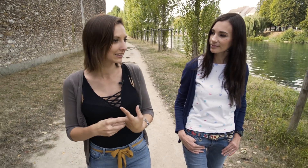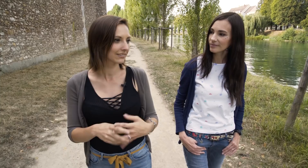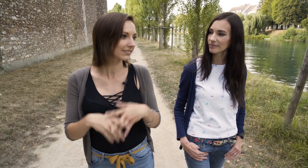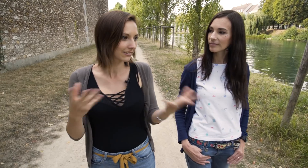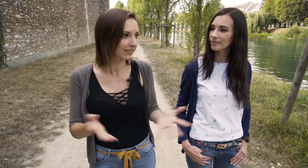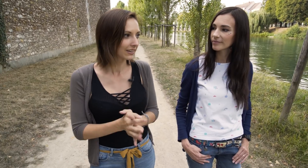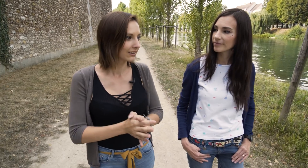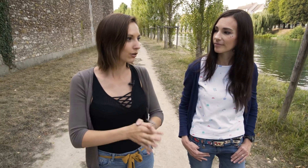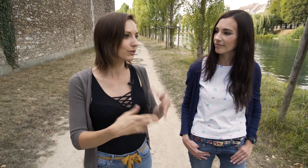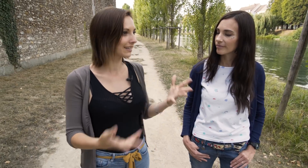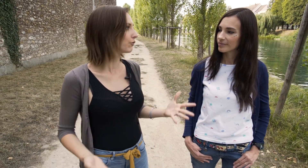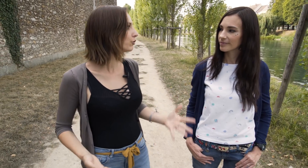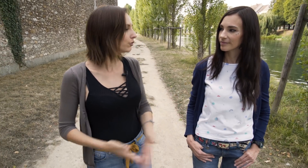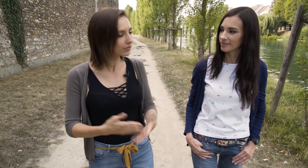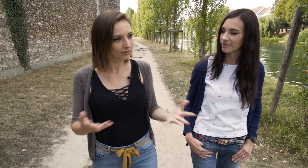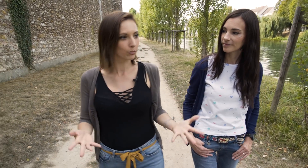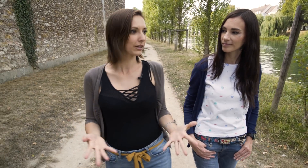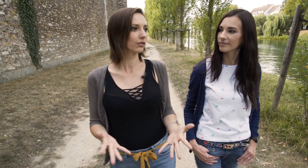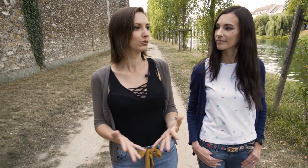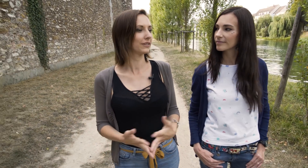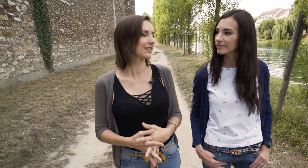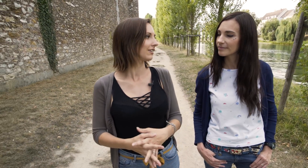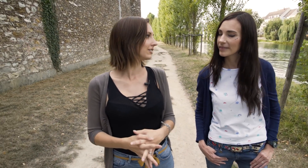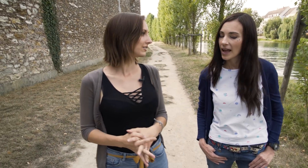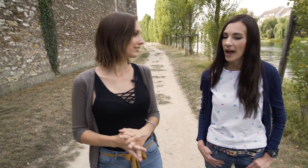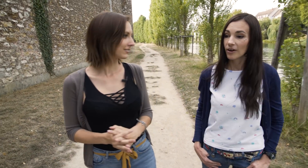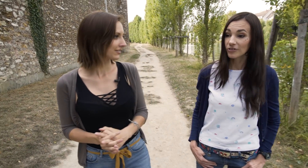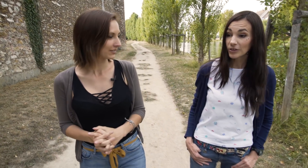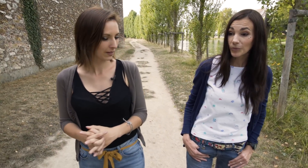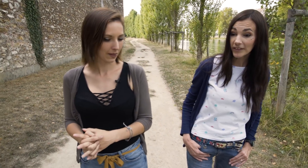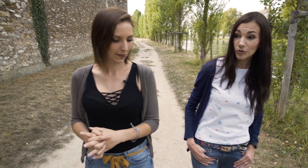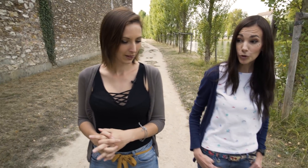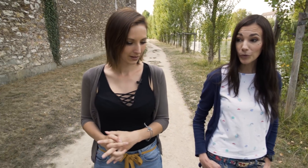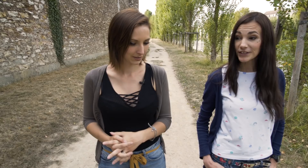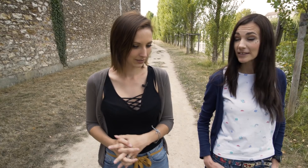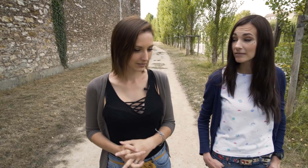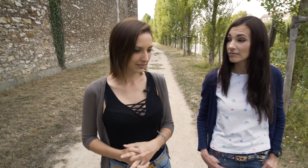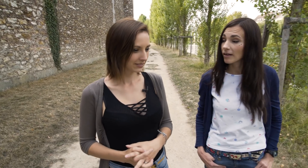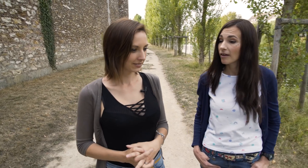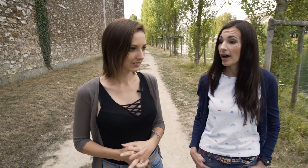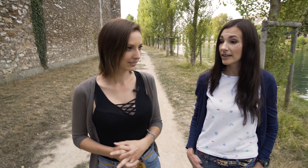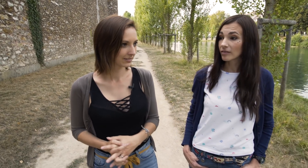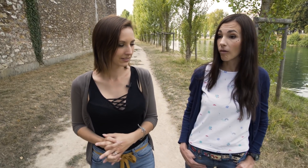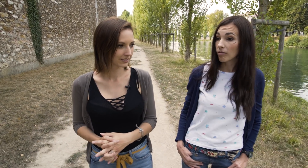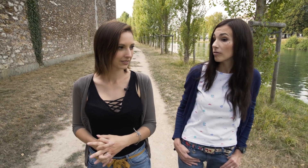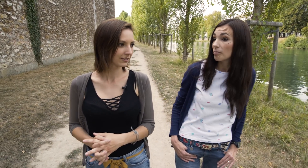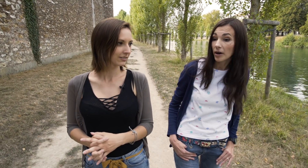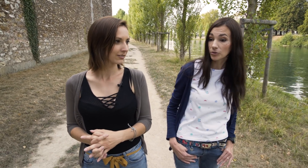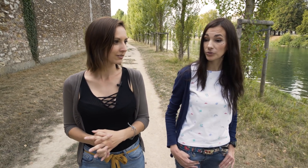signes? Comment ça t'est venu? Depuis quand tu fais ça? Alors j'ai commencé toute petite, à 4 ans, par